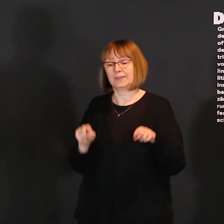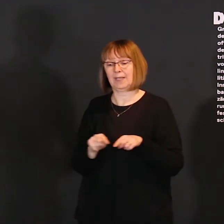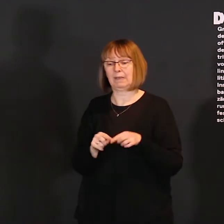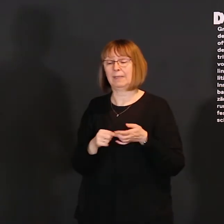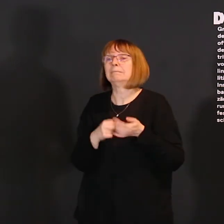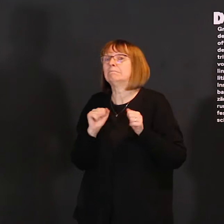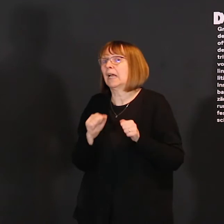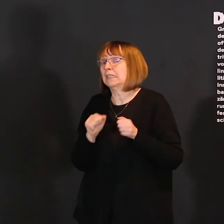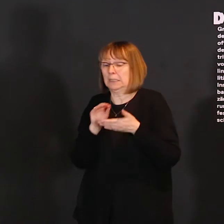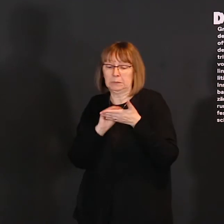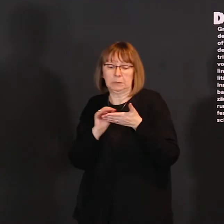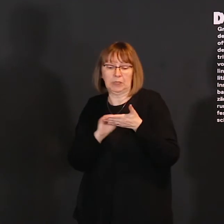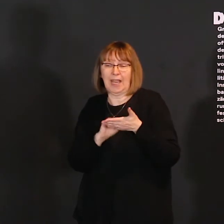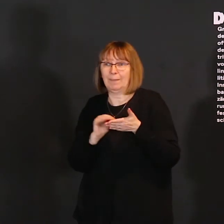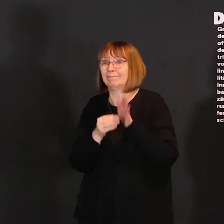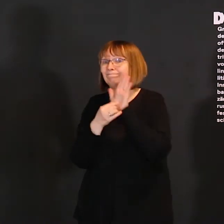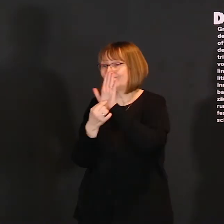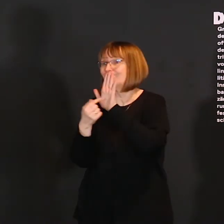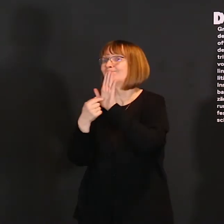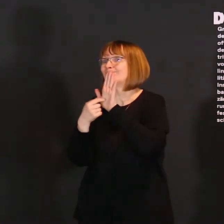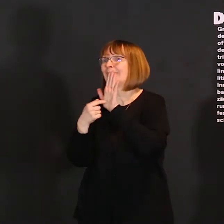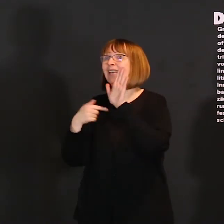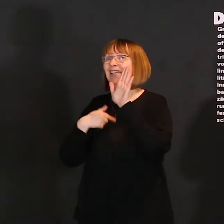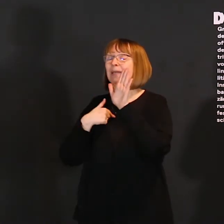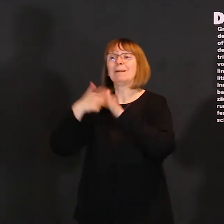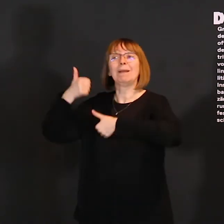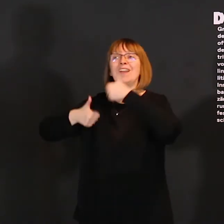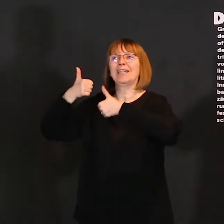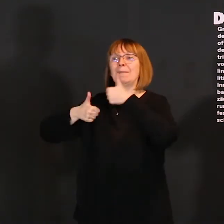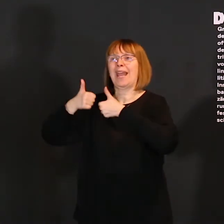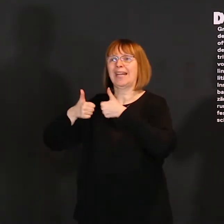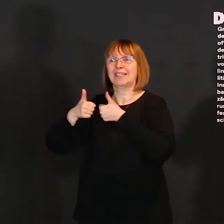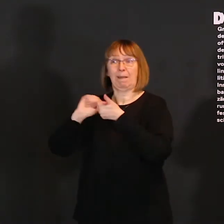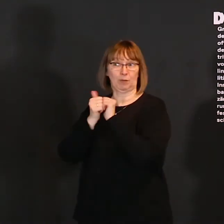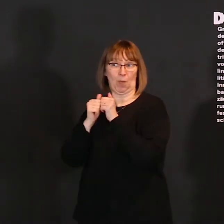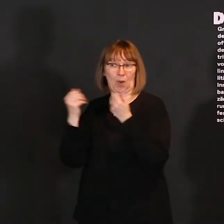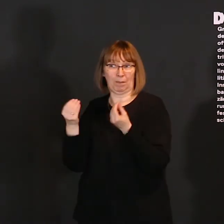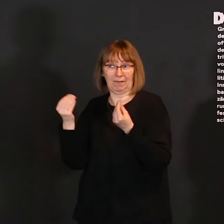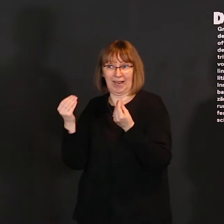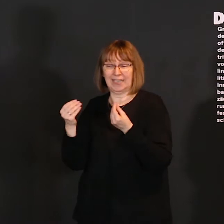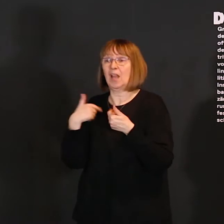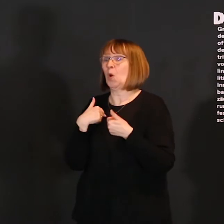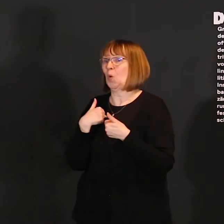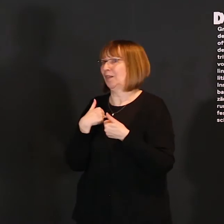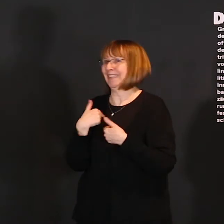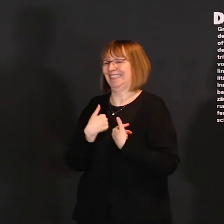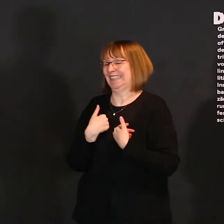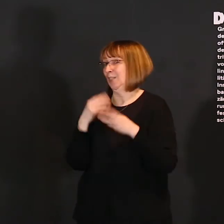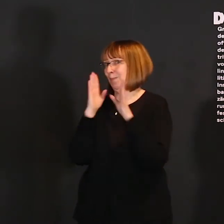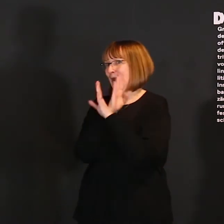Und in diesem Papier wird eben versichert, dass man Teilnehmer oder Teilnehmerin dieses Rennens war und